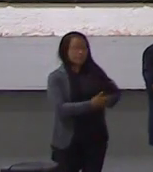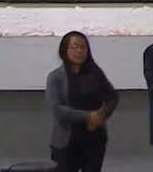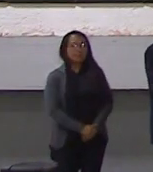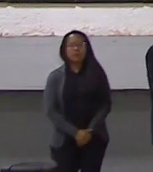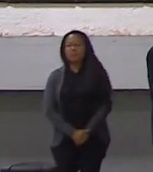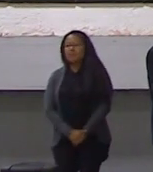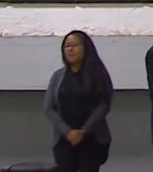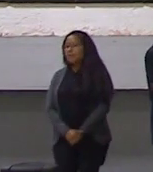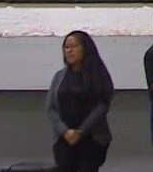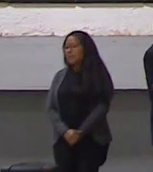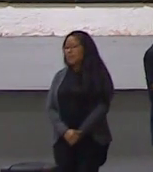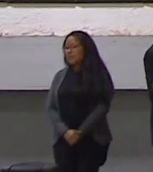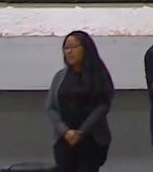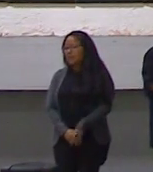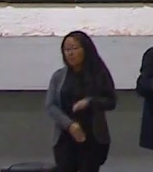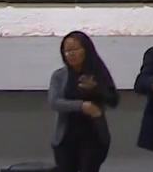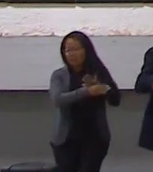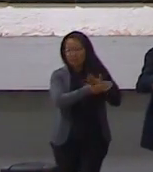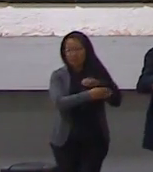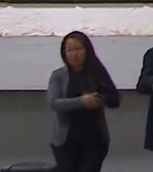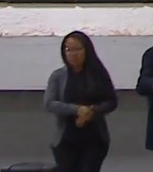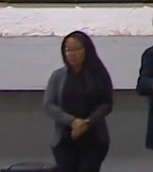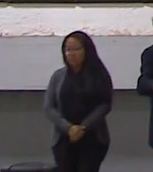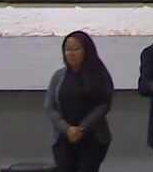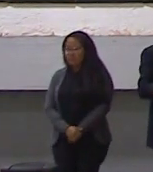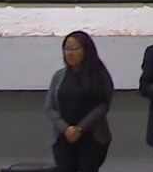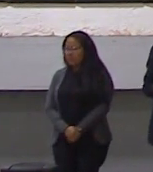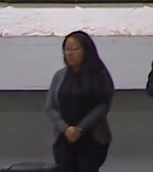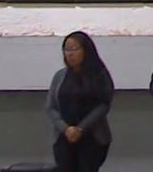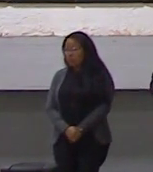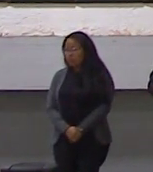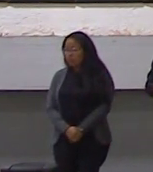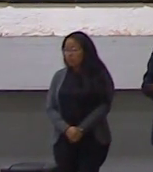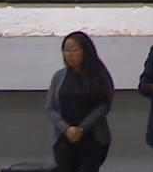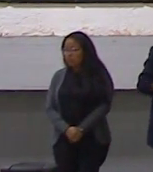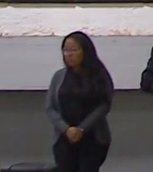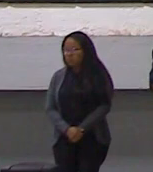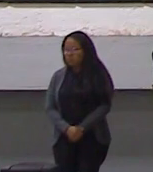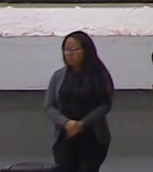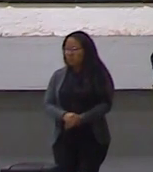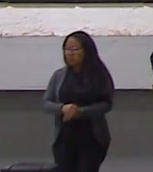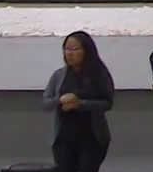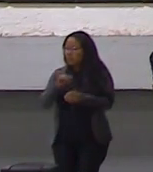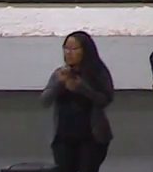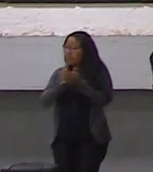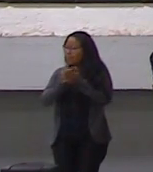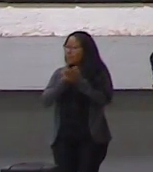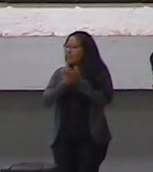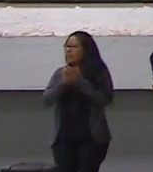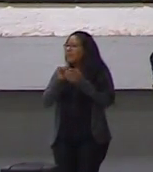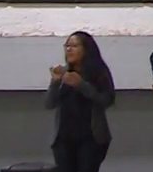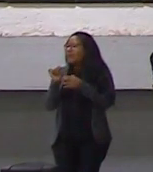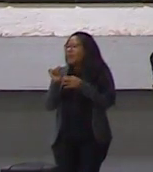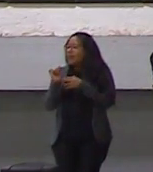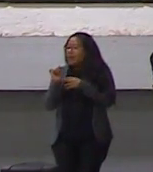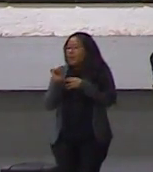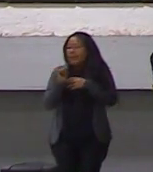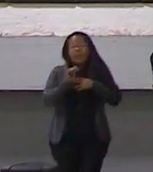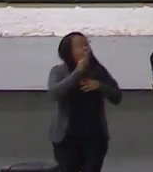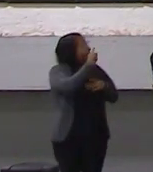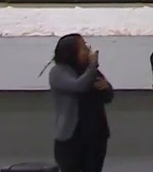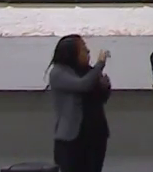entonces sigue allí miren lo que les he presentado es este